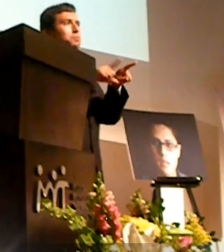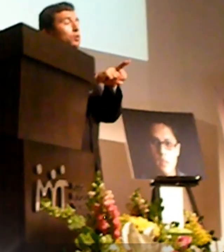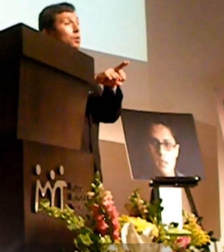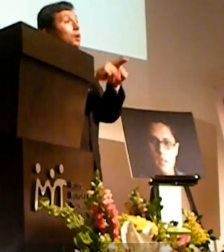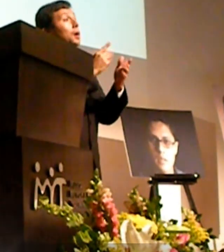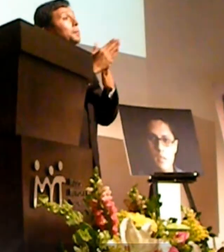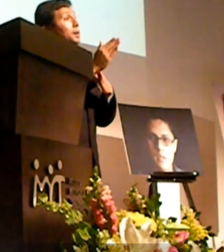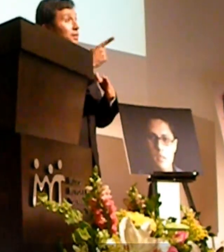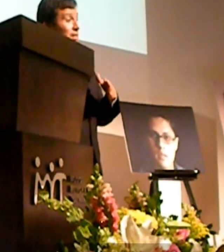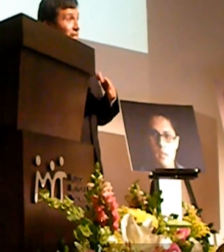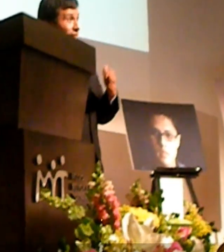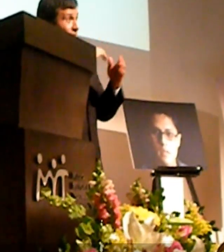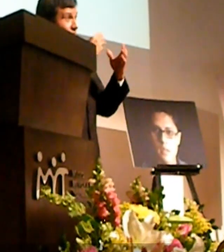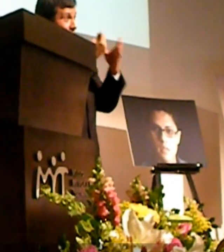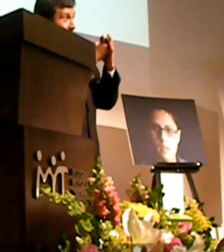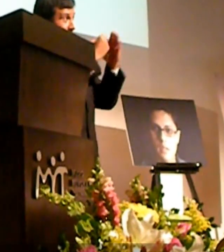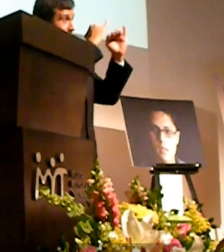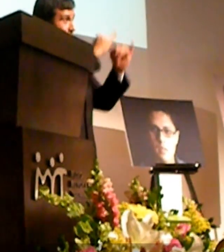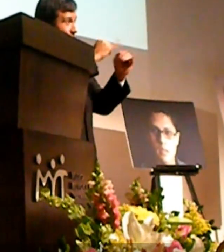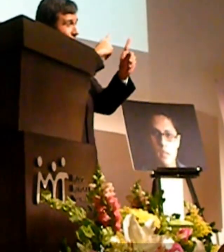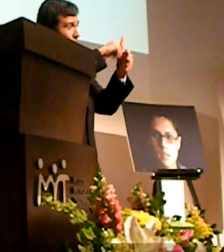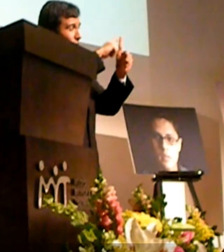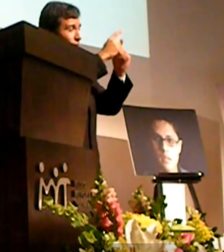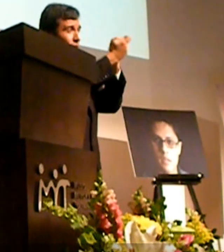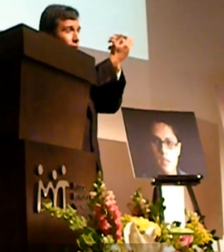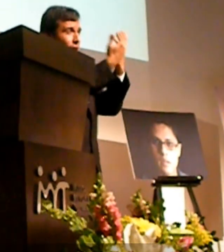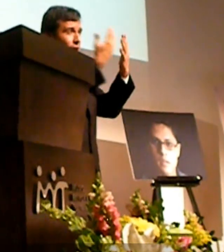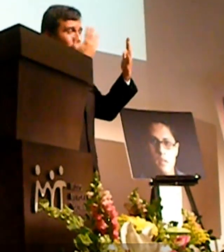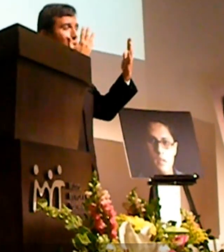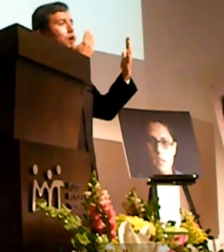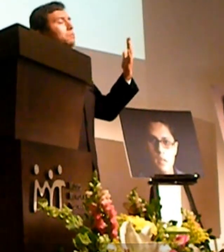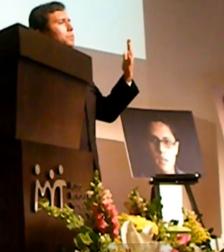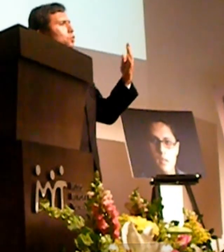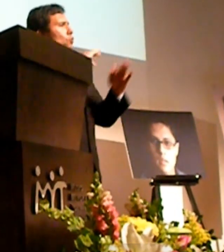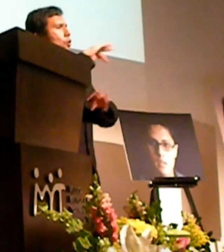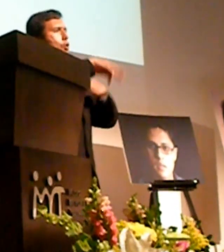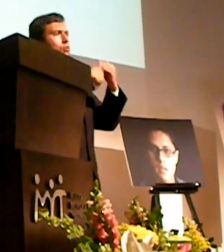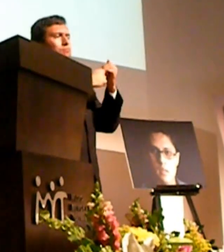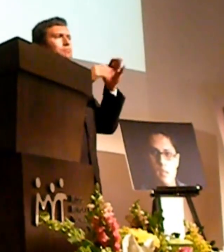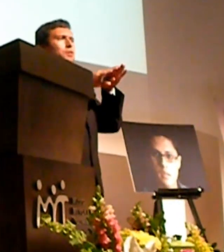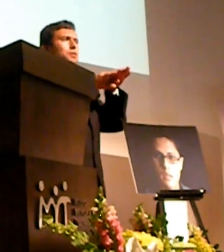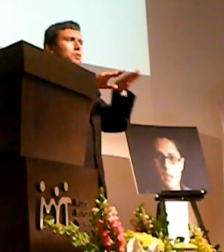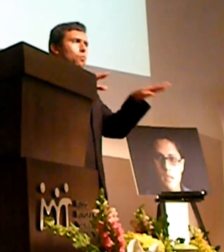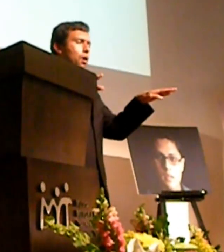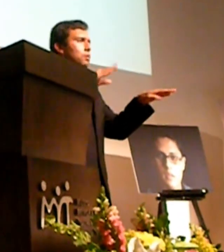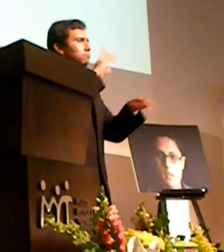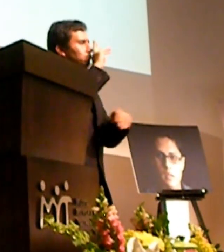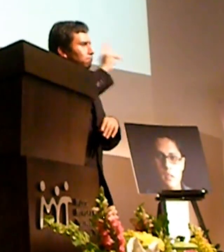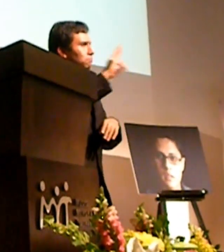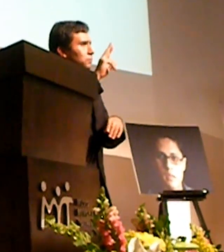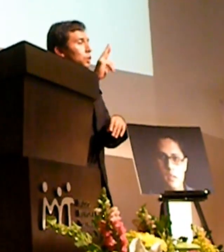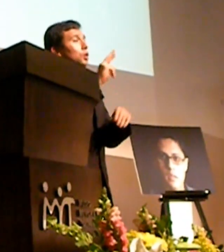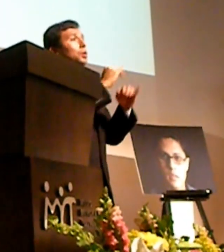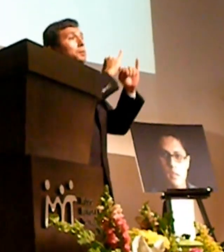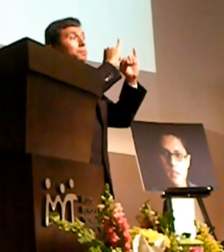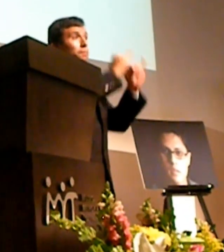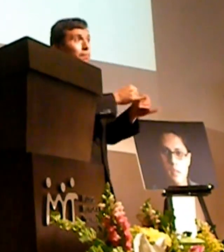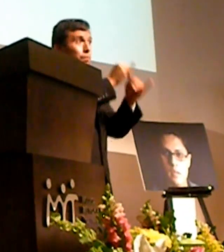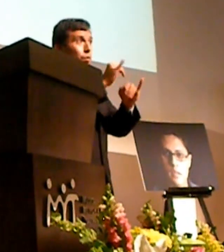de la diversidad y construir la igualdad de trato debe ser lo que a cada persona, colectivo y grupo social